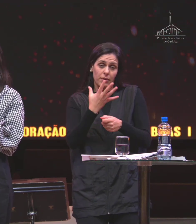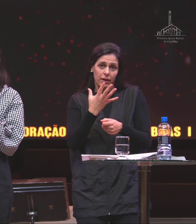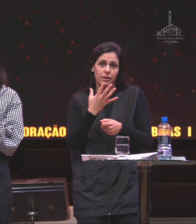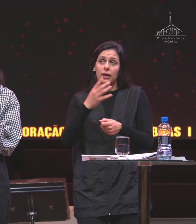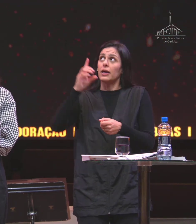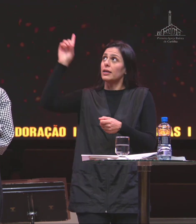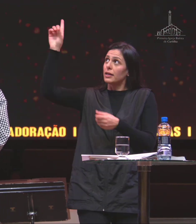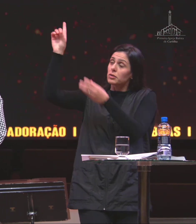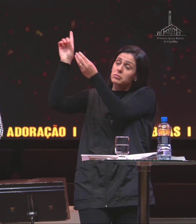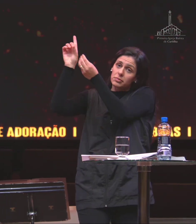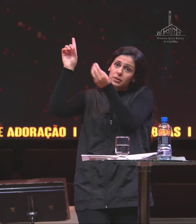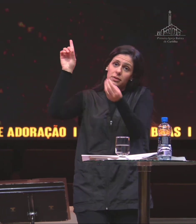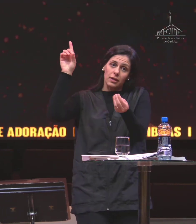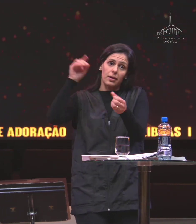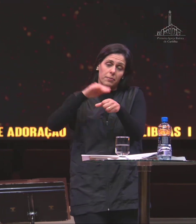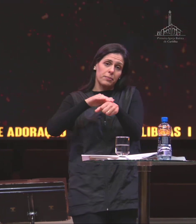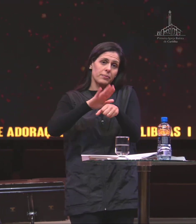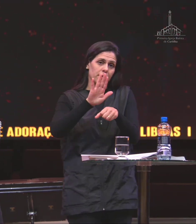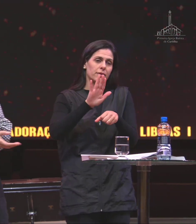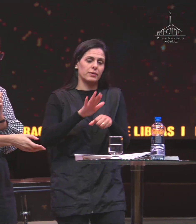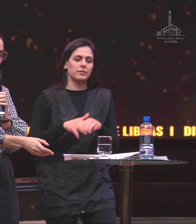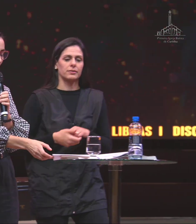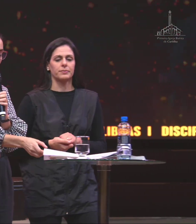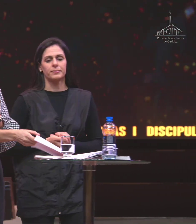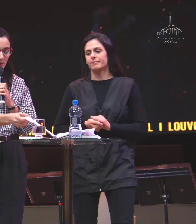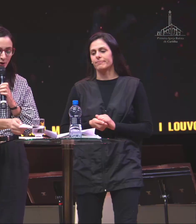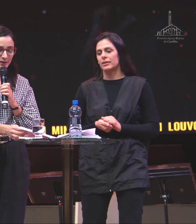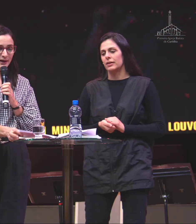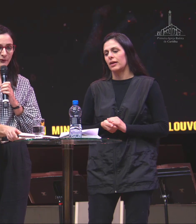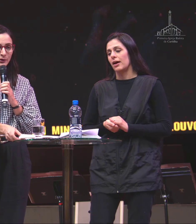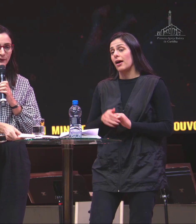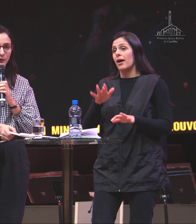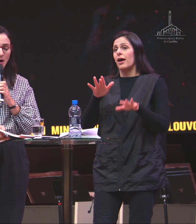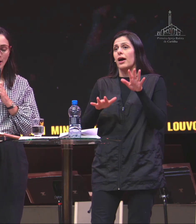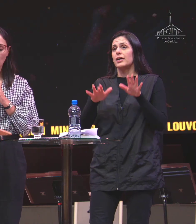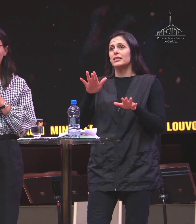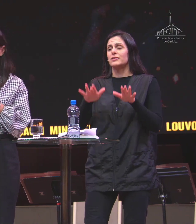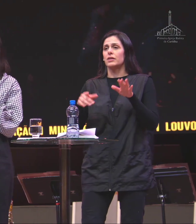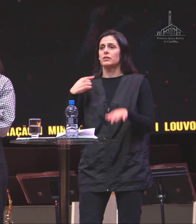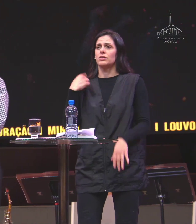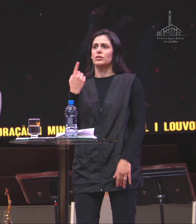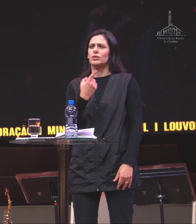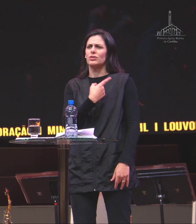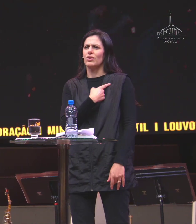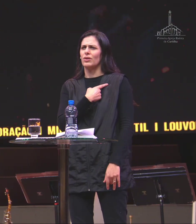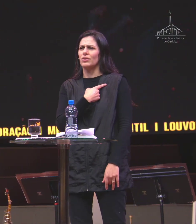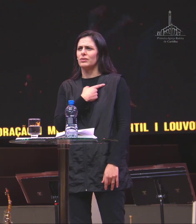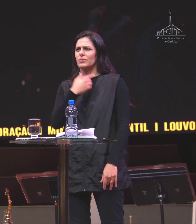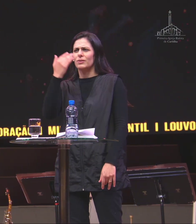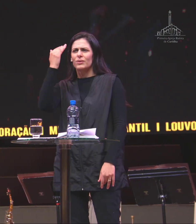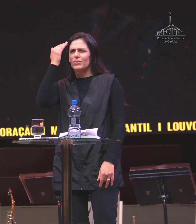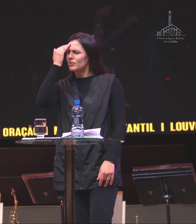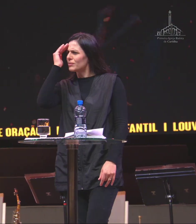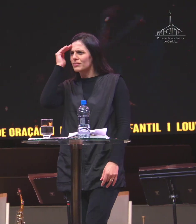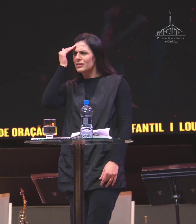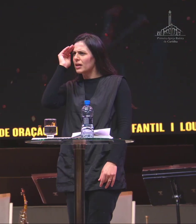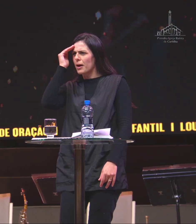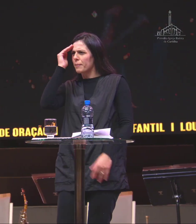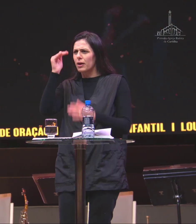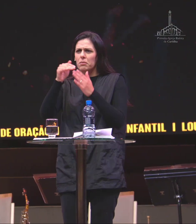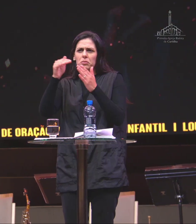das pessoas, como eu procurava não agradar a Deus e sim o outro. João